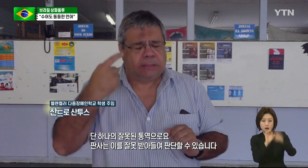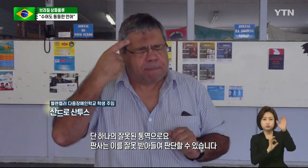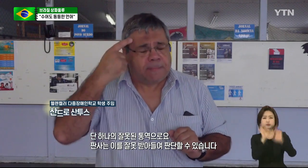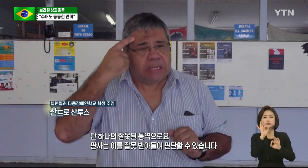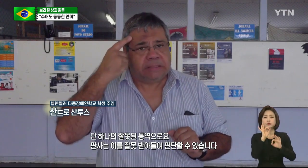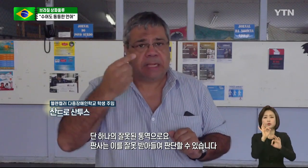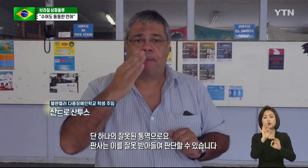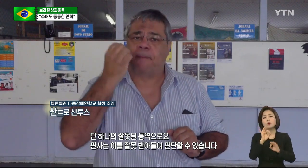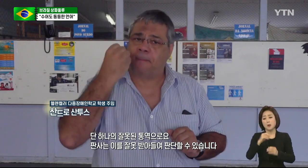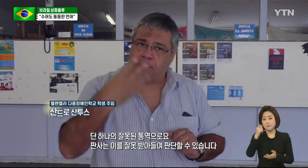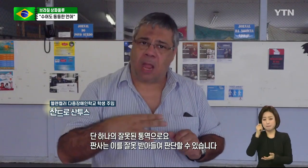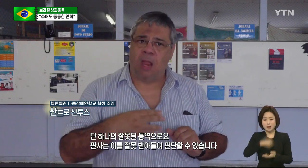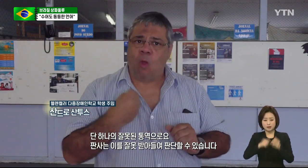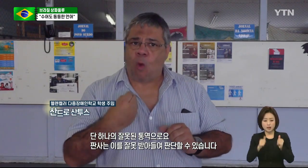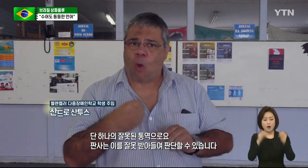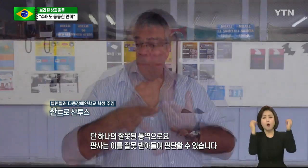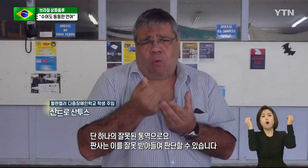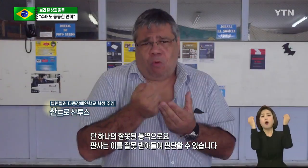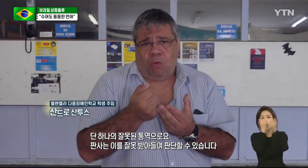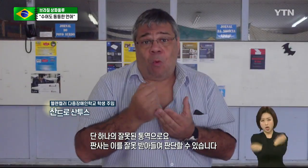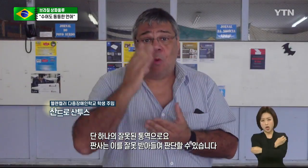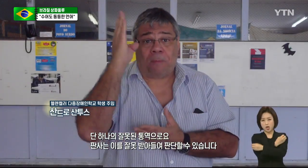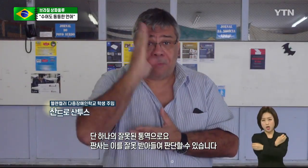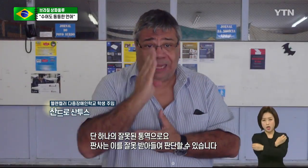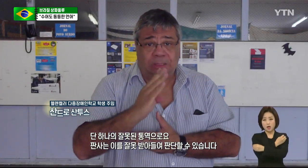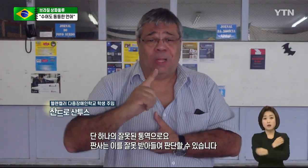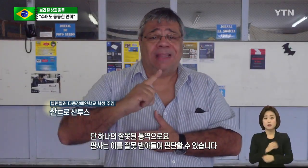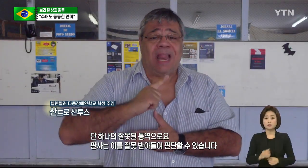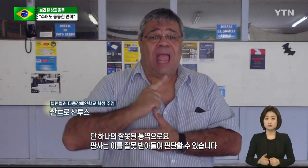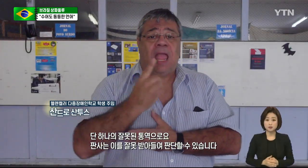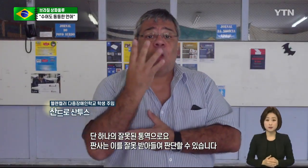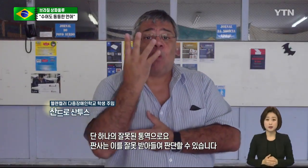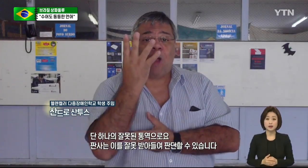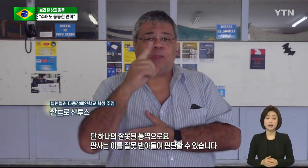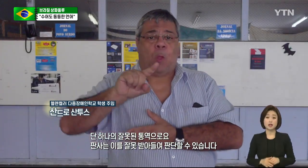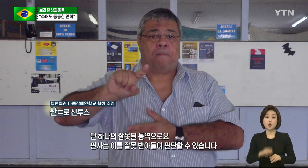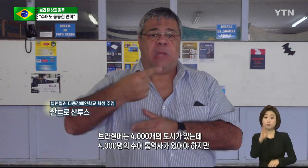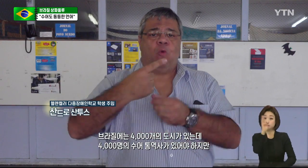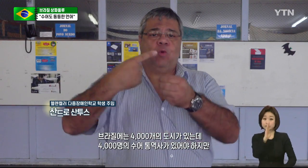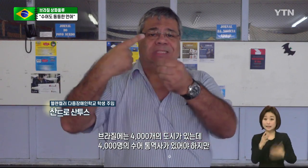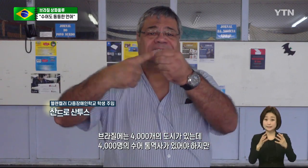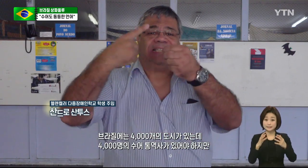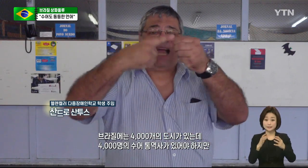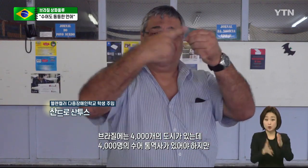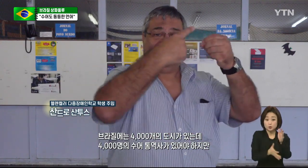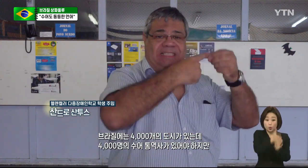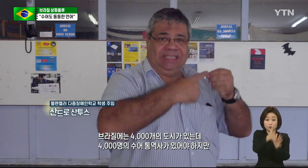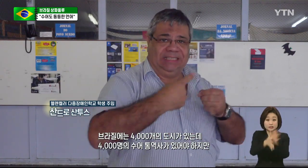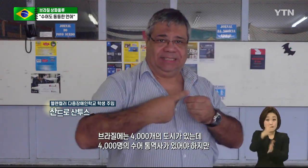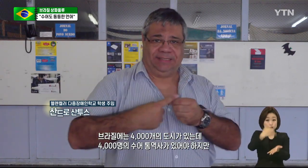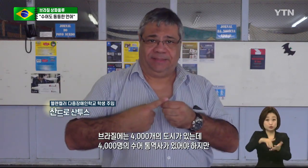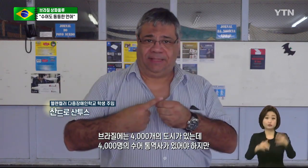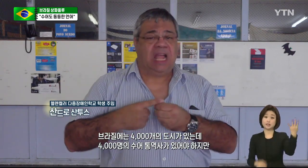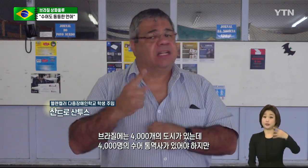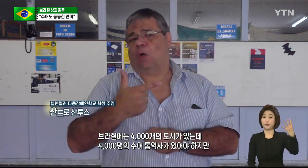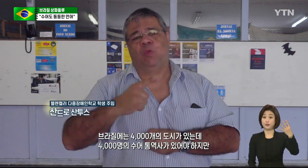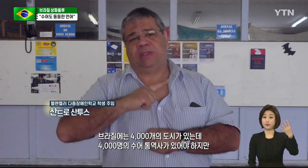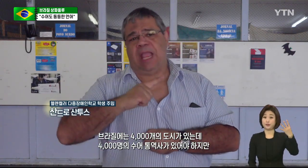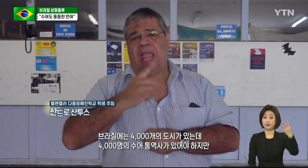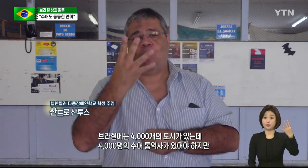통역으로요. 판사는 이를 잘못 받아들여서 판단할 수 있습니다. 브라질에는 4,000개의 도시가